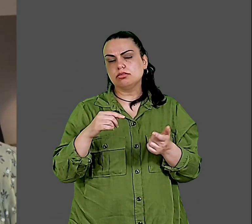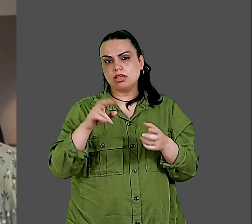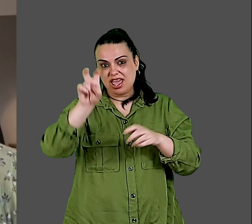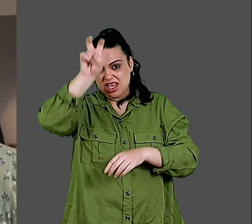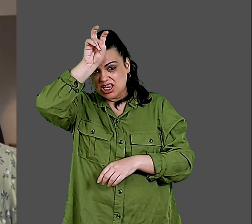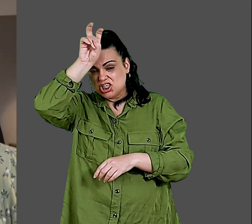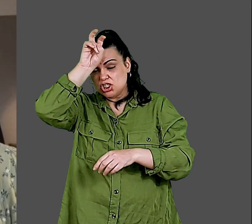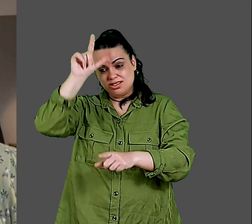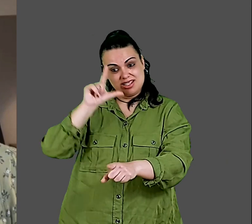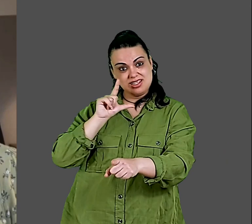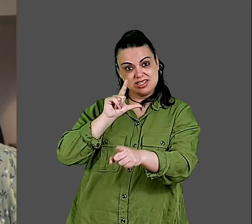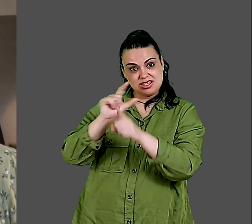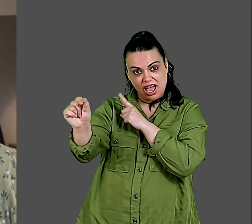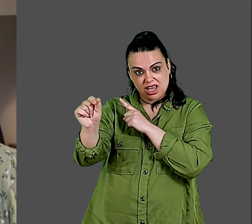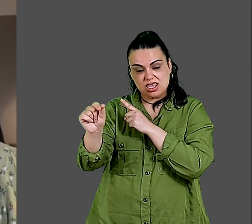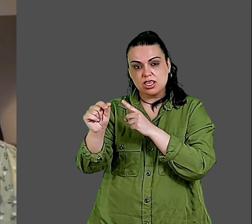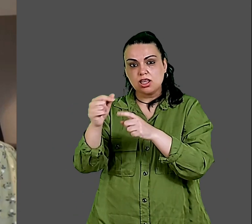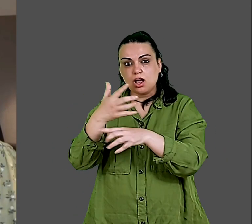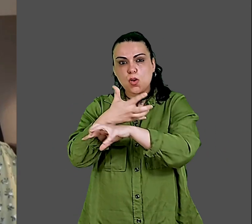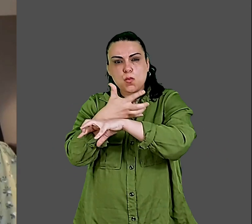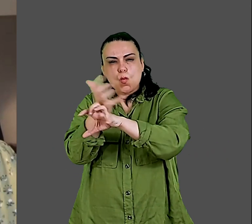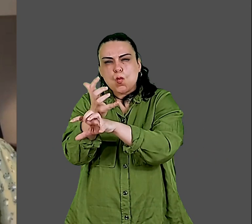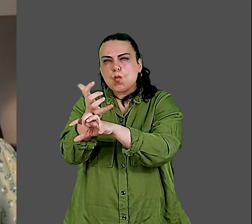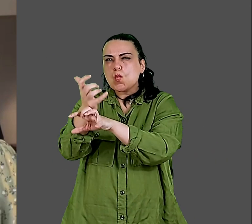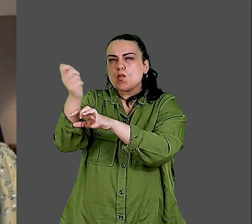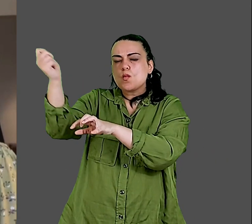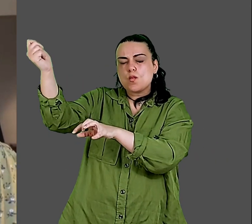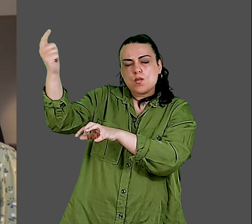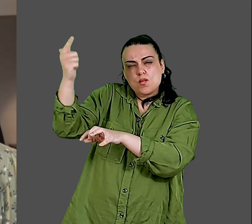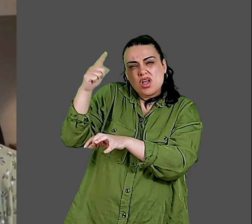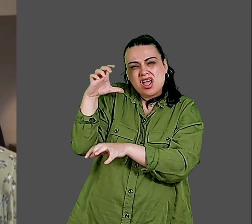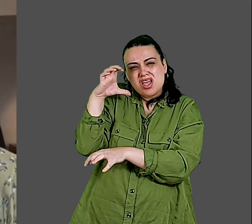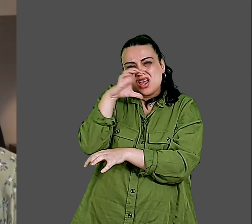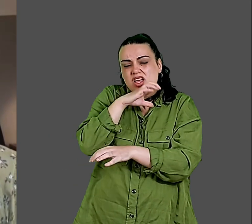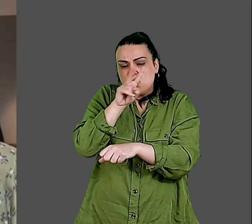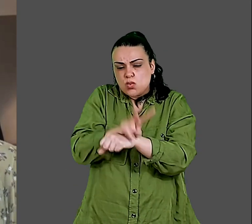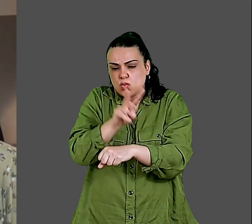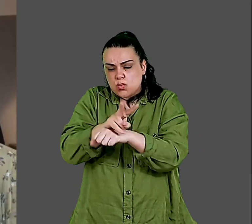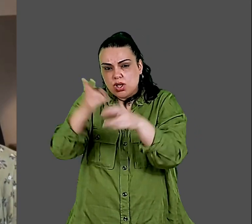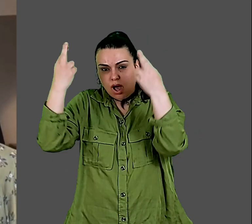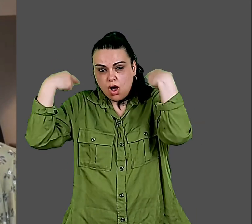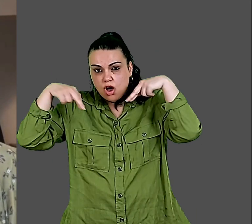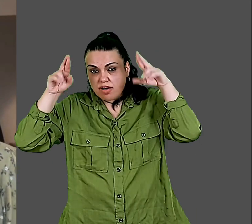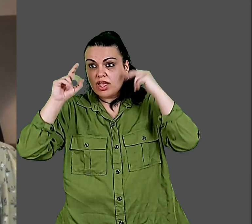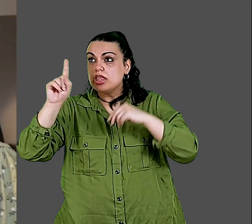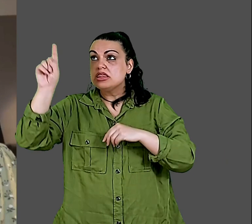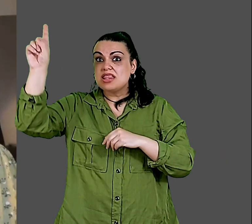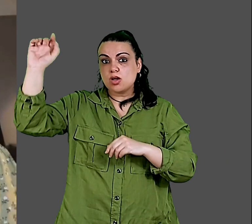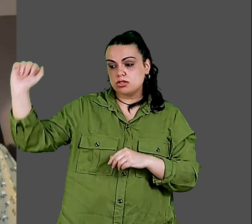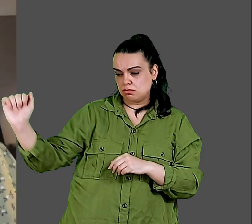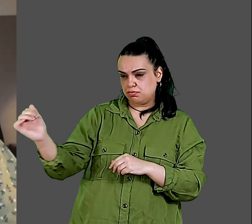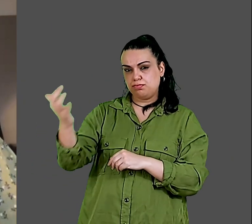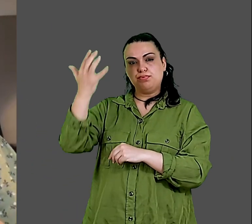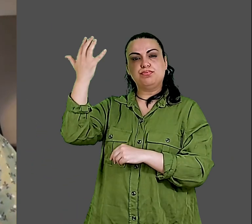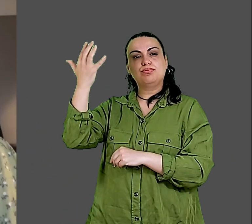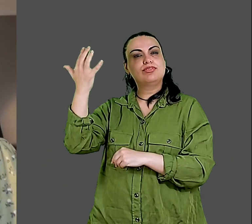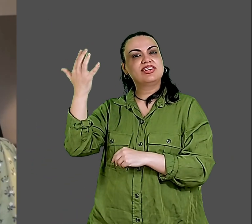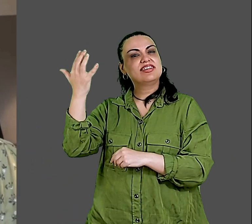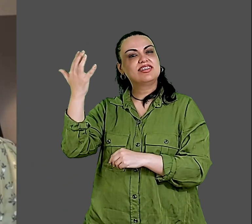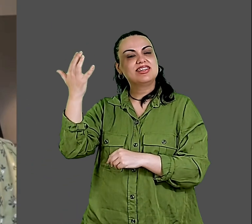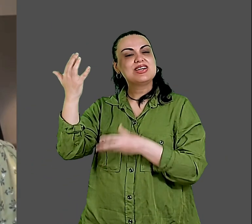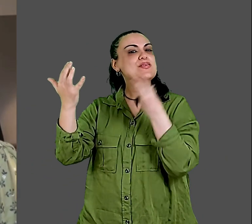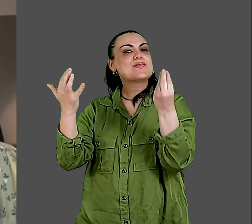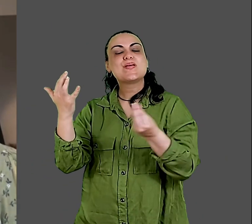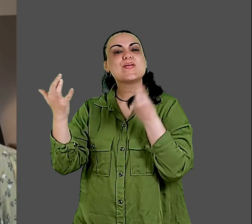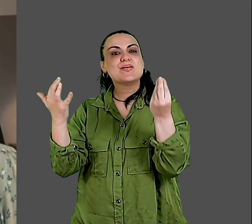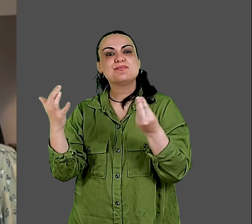do Egito, e agora no deserto cuidando das ovelhas, o Senhor então se revela a ele. E a maneira como Deus se revela a ele tem na